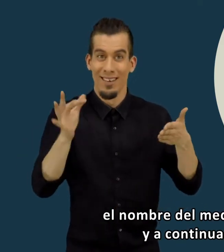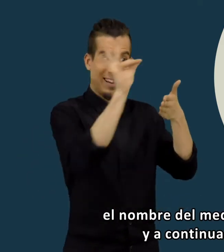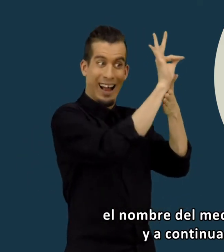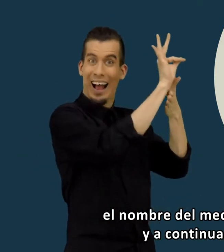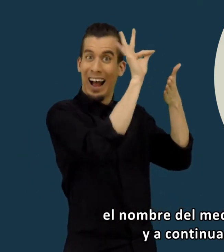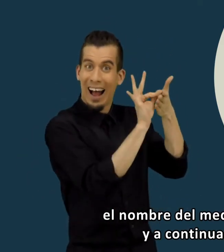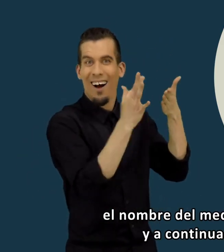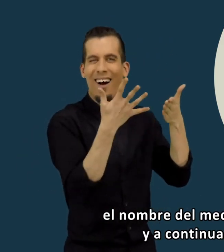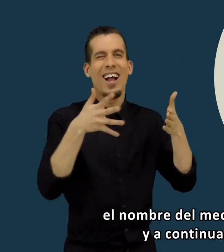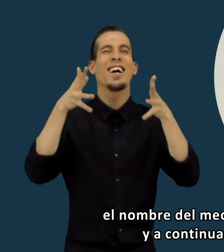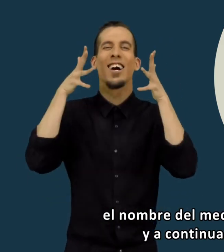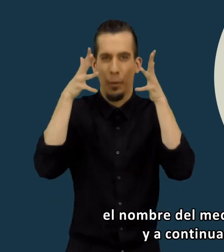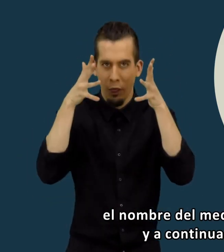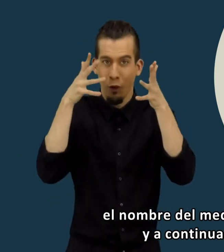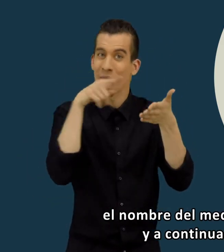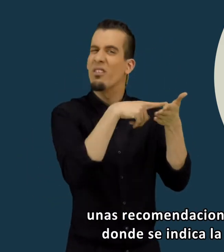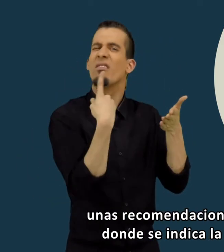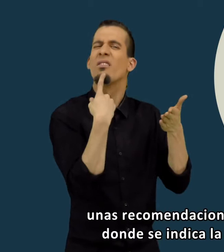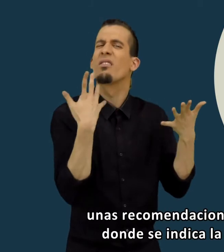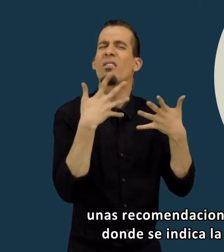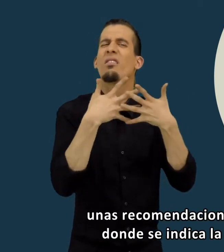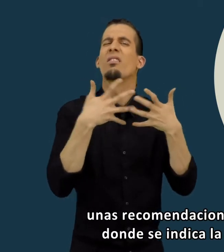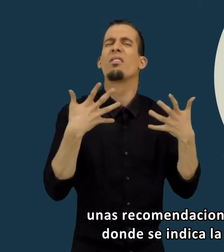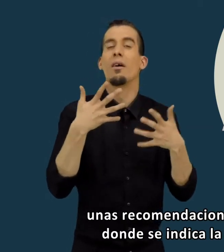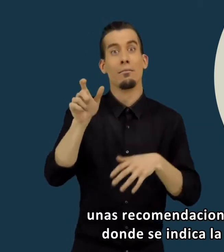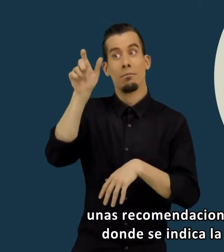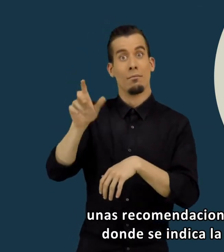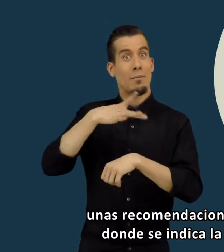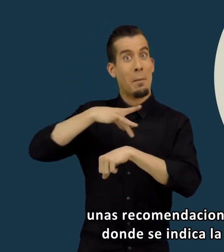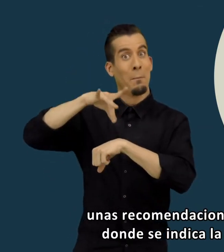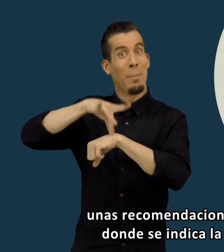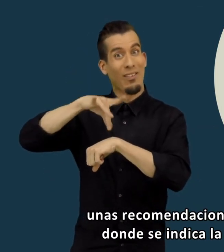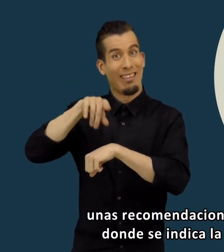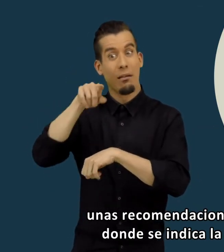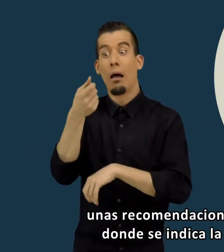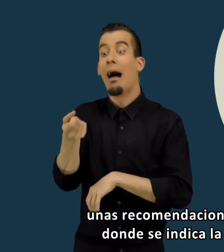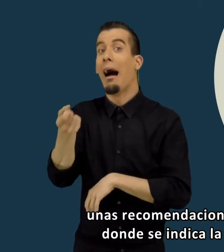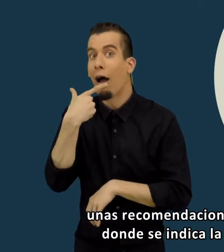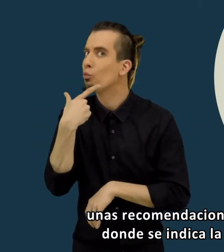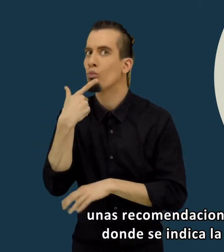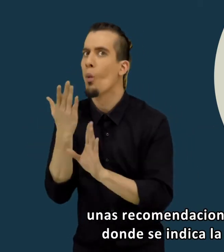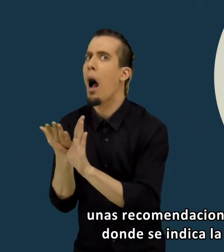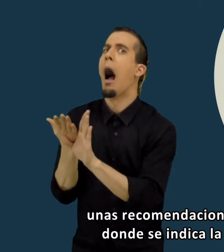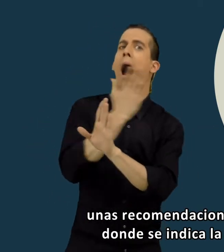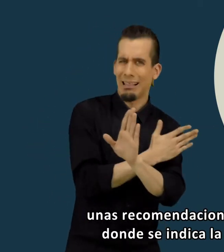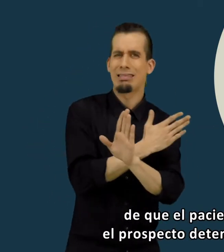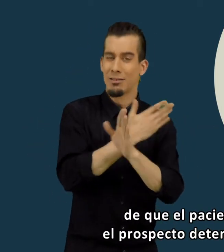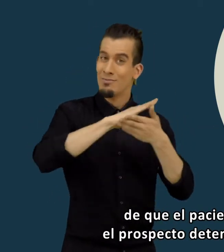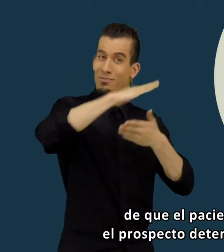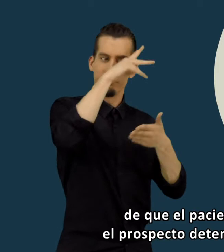a continuación unas recomendaciones generales donde se indica la necesidad de que el paciente lea